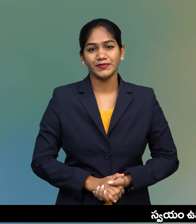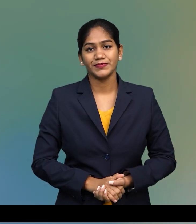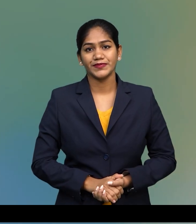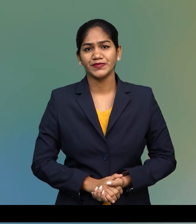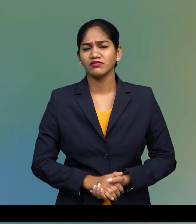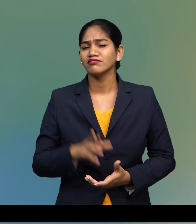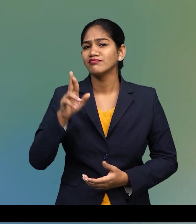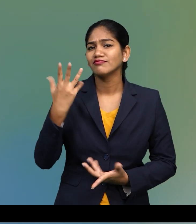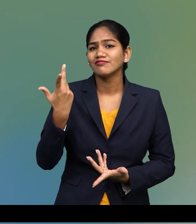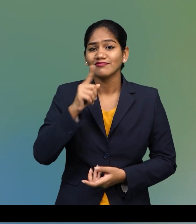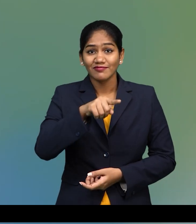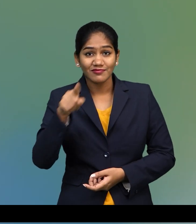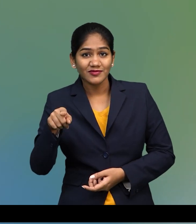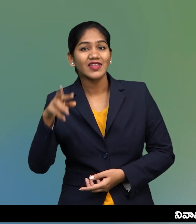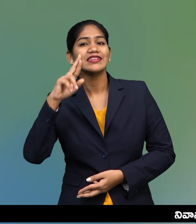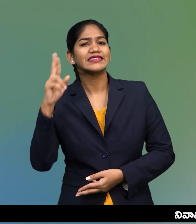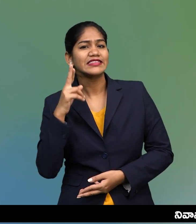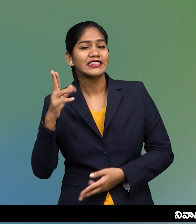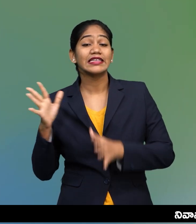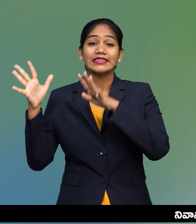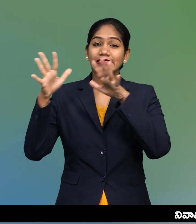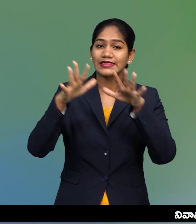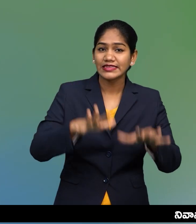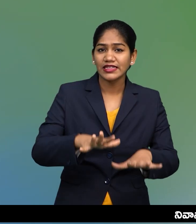ఈ కారణాల వల్ల నివాసాలు మారుతున్నాయి.